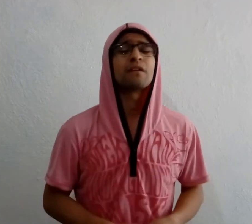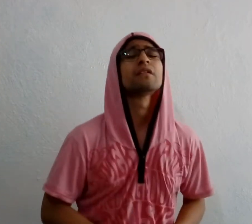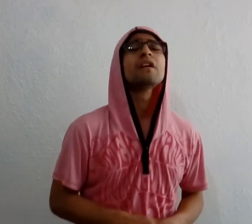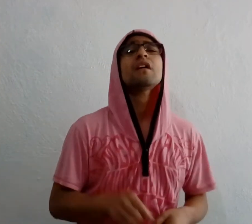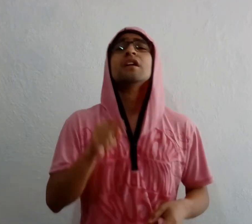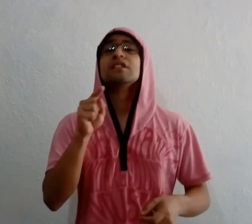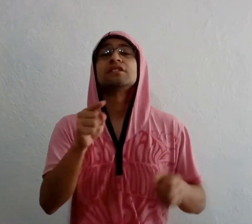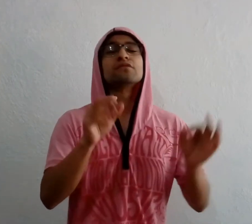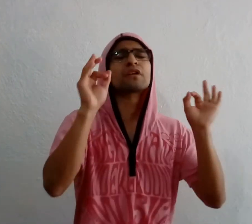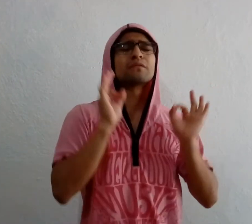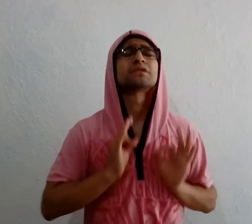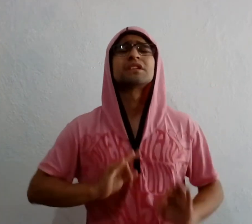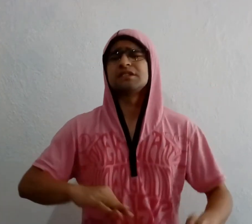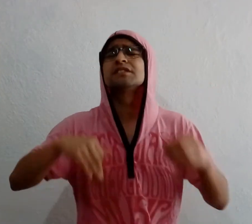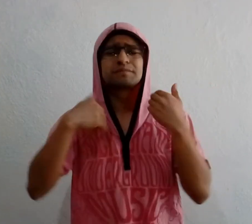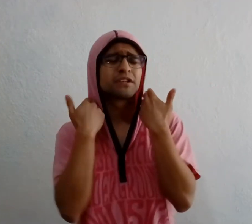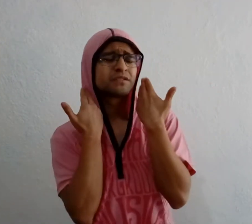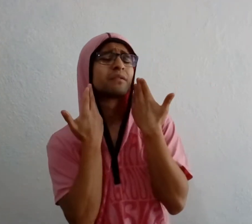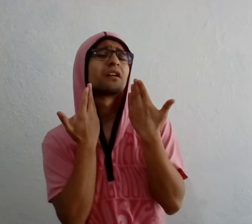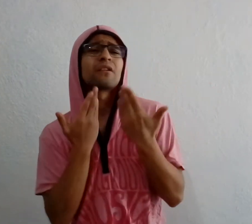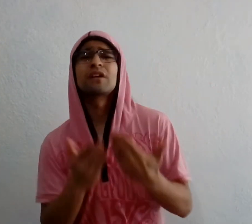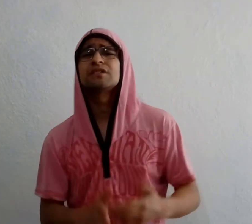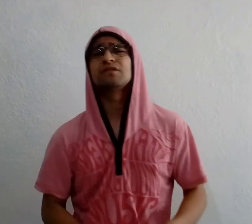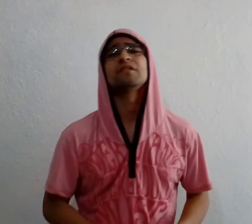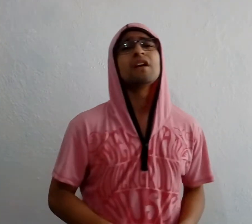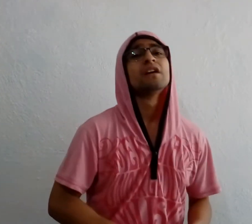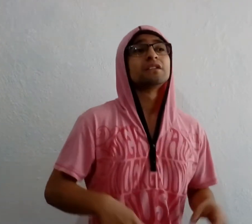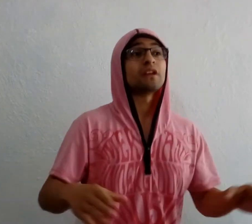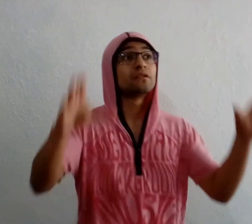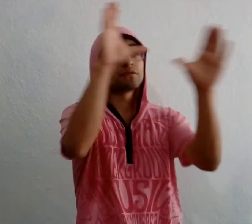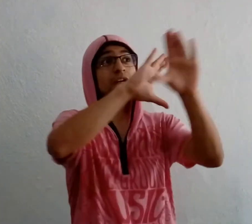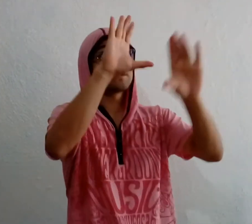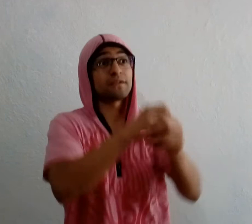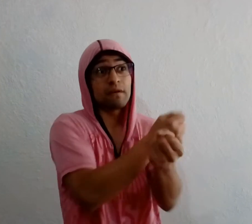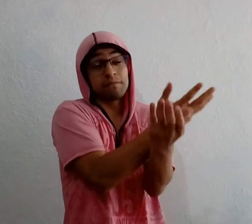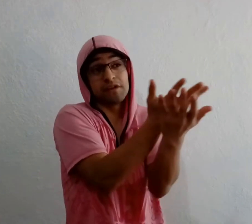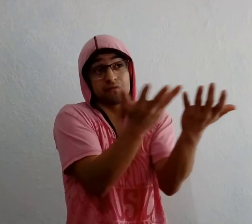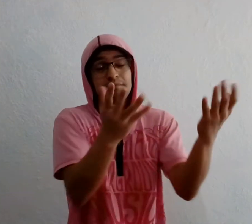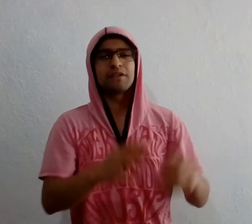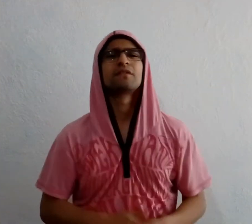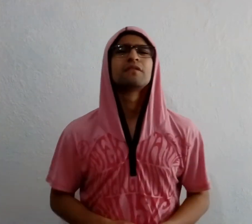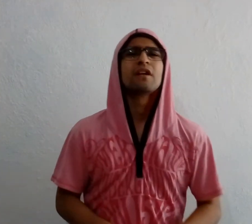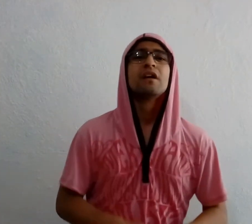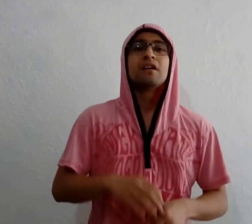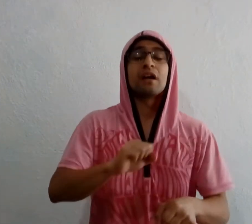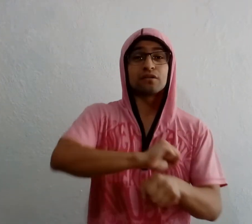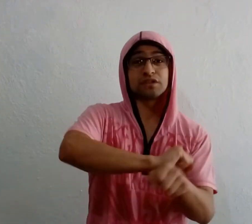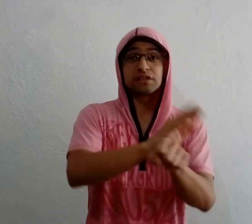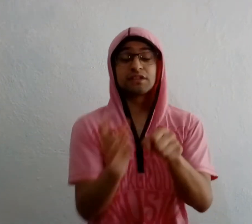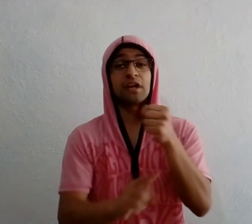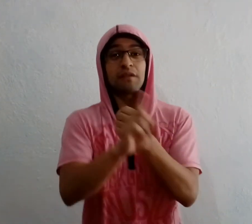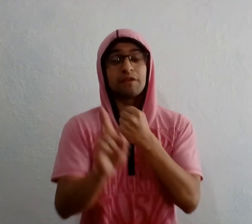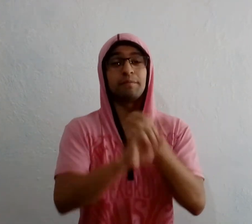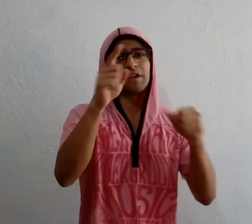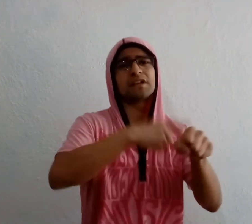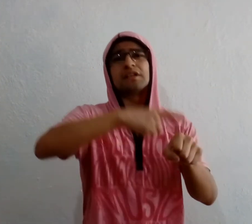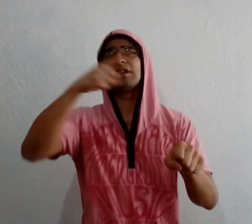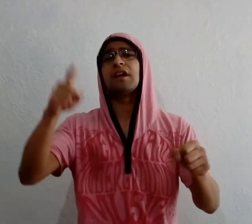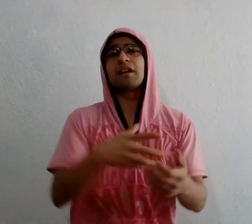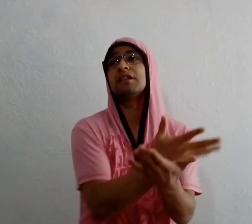Pavón. Y si lo que buscas es paz para el corazón, están los likes del bandido, el patrón. La cosa está seria, mi pana, tan seria que ni